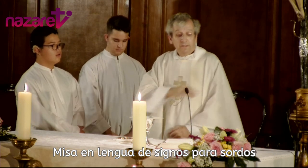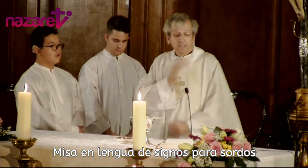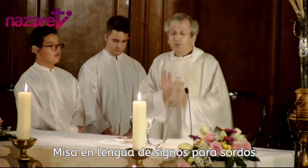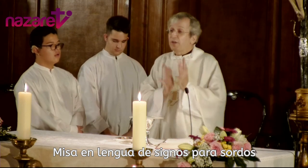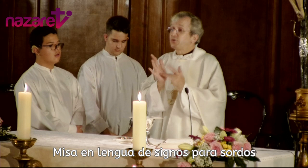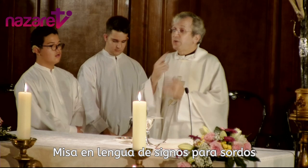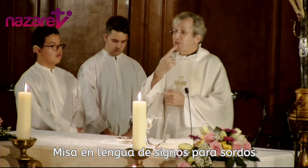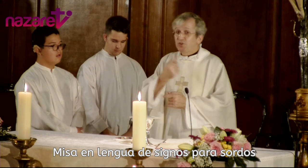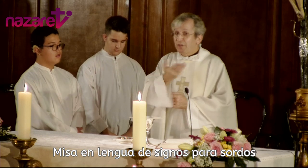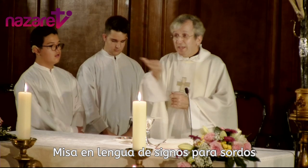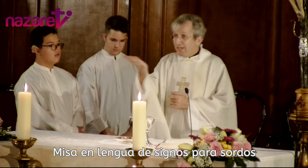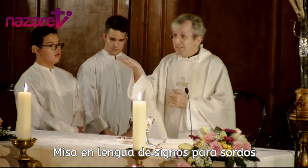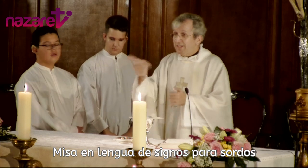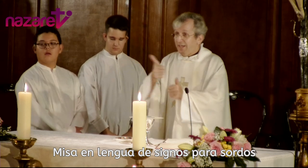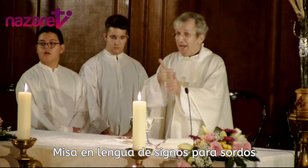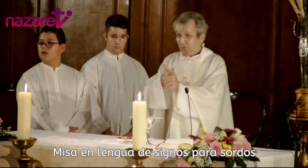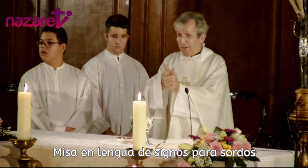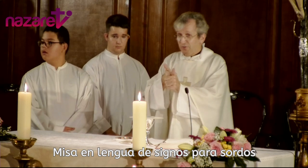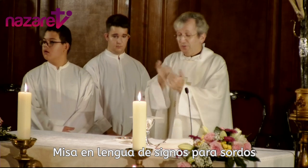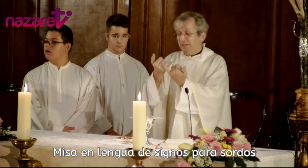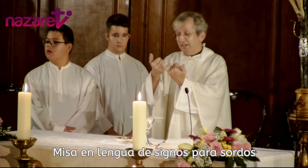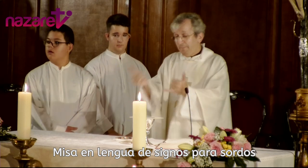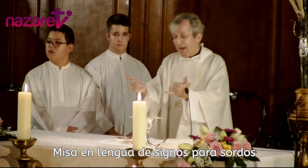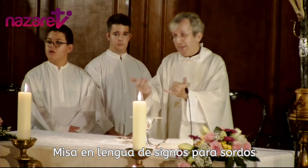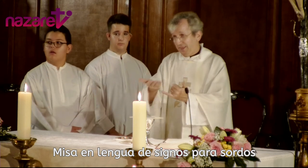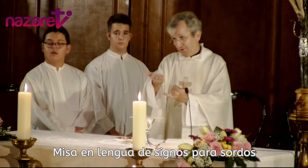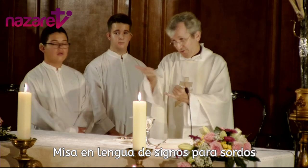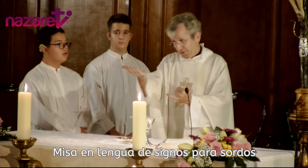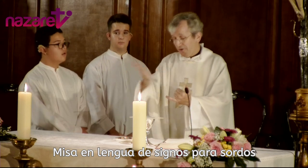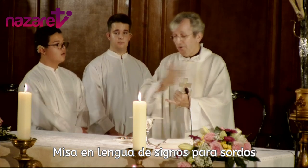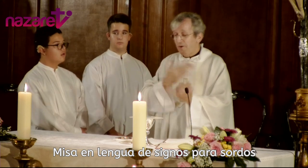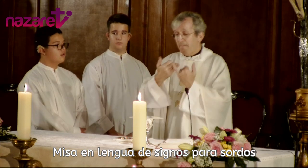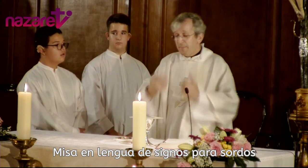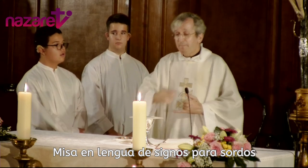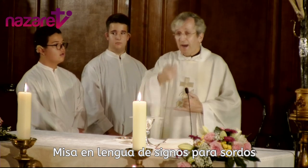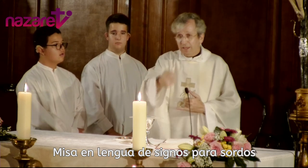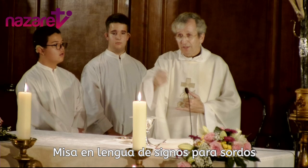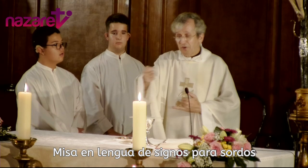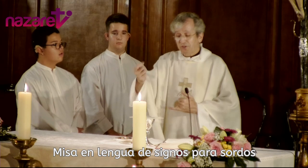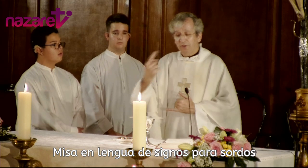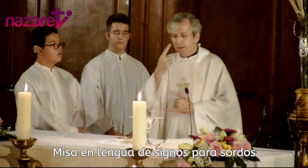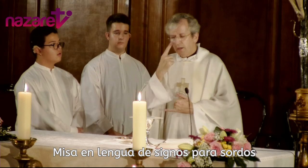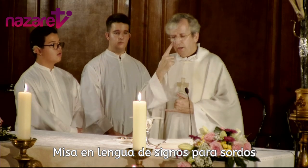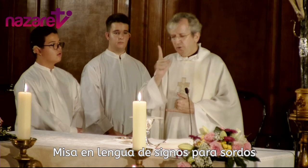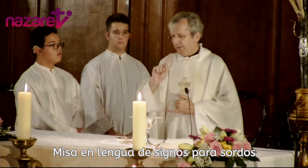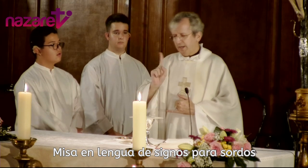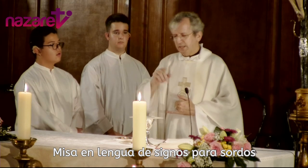Señor Jesucristo, que dijiste a tus apóstoles: la paz os dejo, mi paz os doy, no tengas en